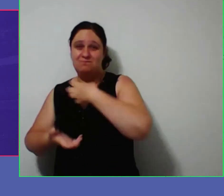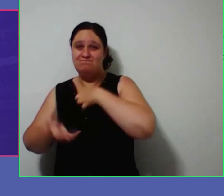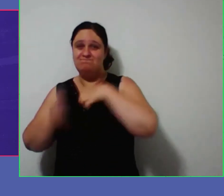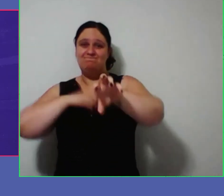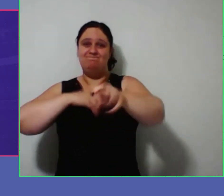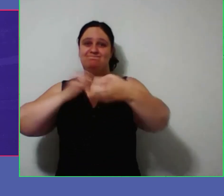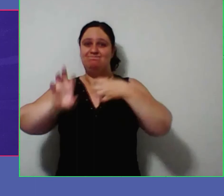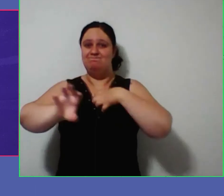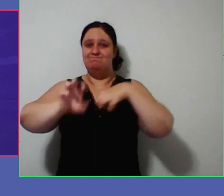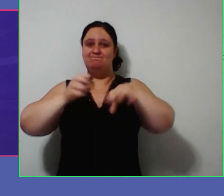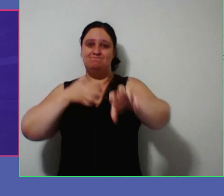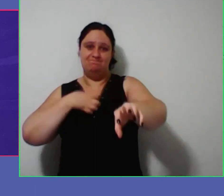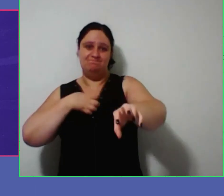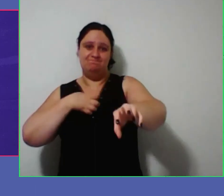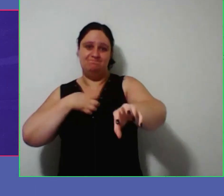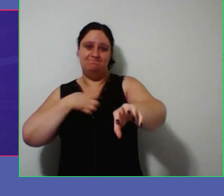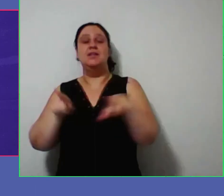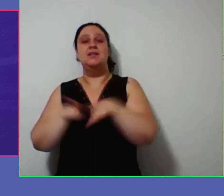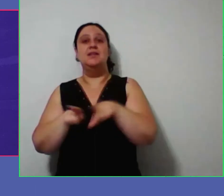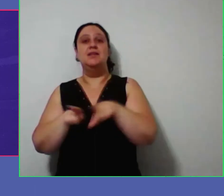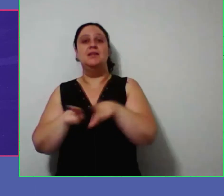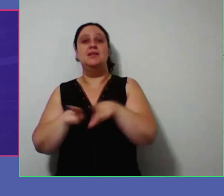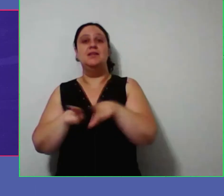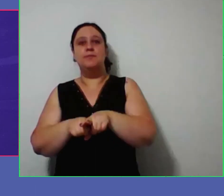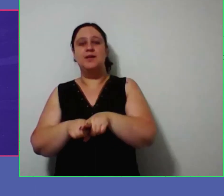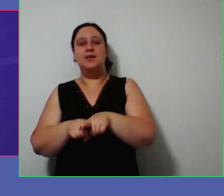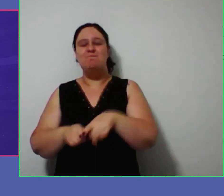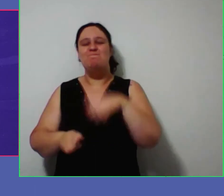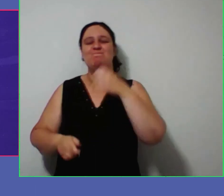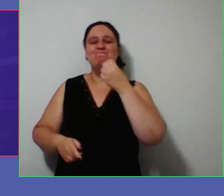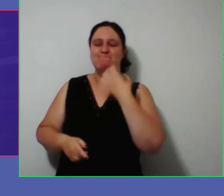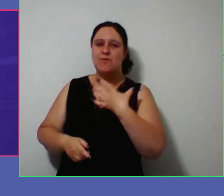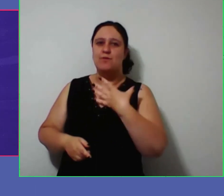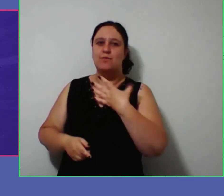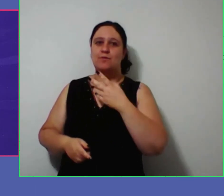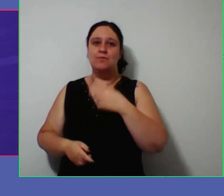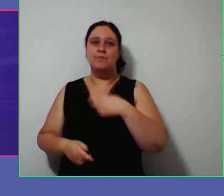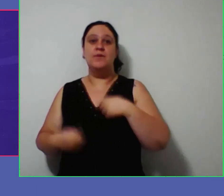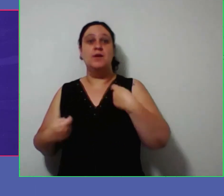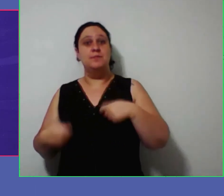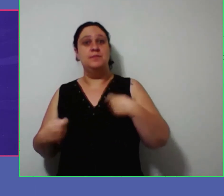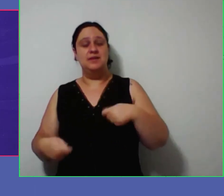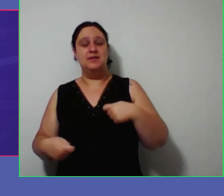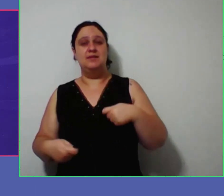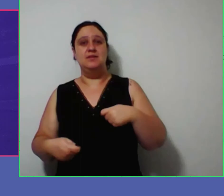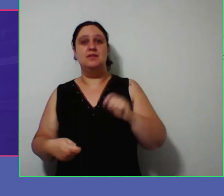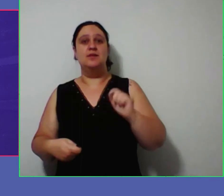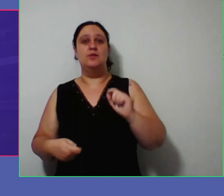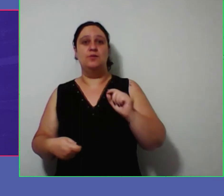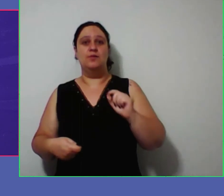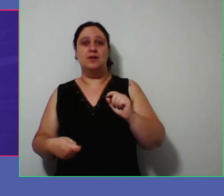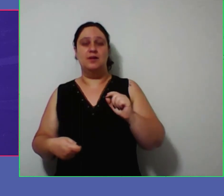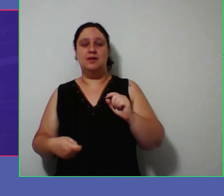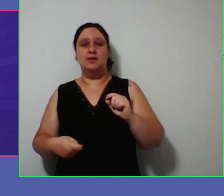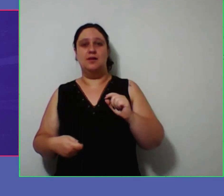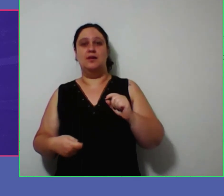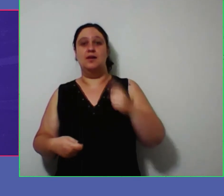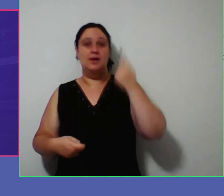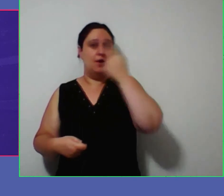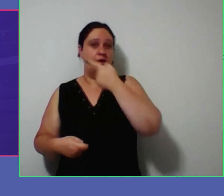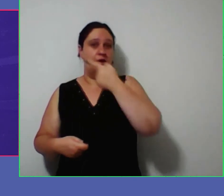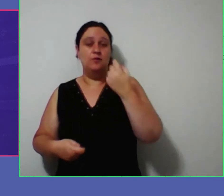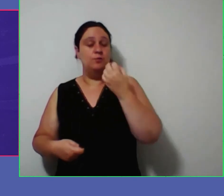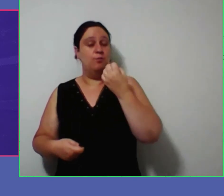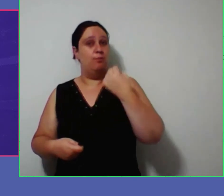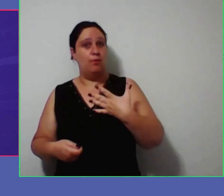de bondade. Nosso coração, os nossos olhos, irmãos, tem que ter olhos, serem olhos de bondade, não